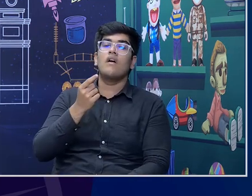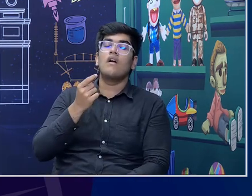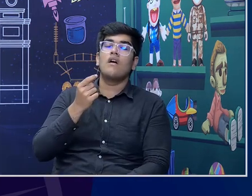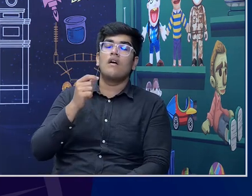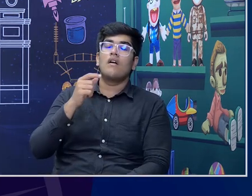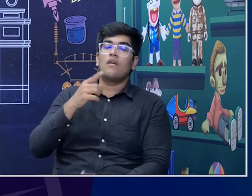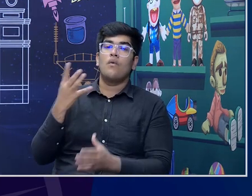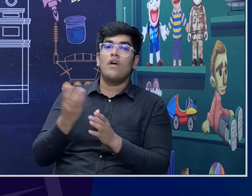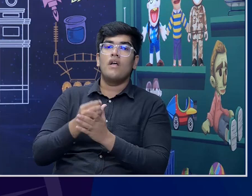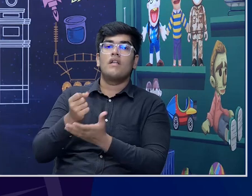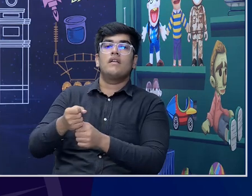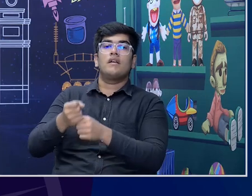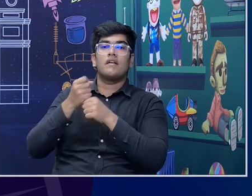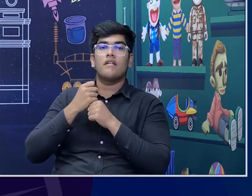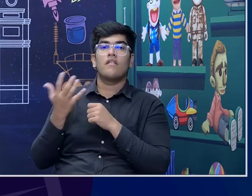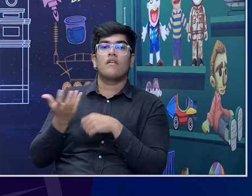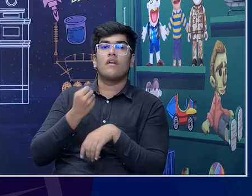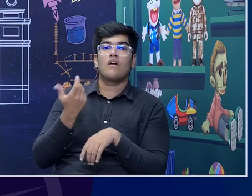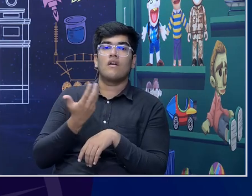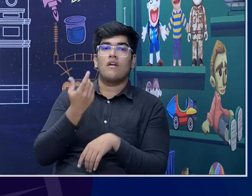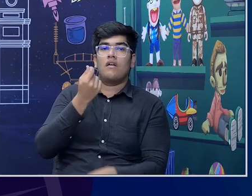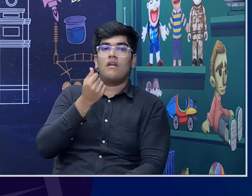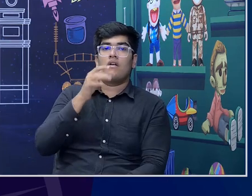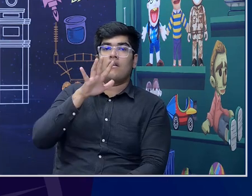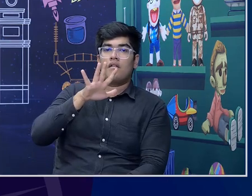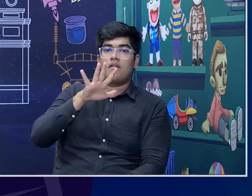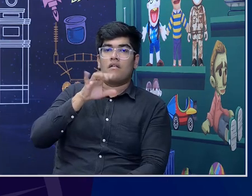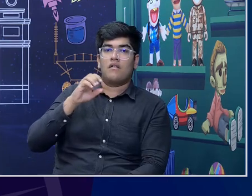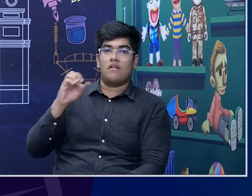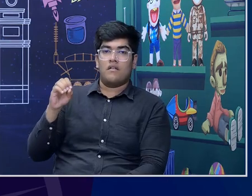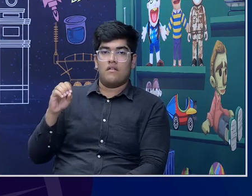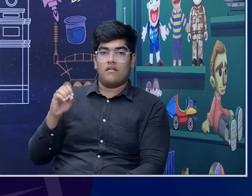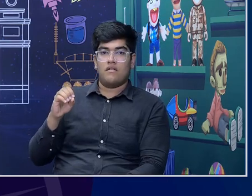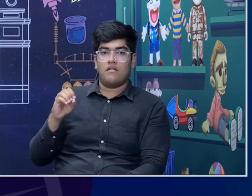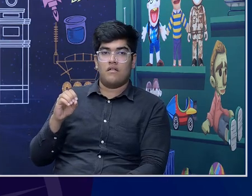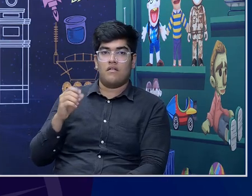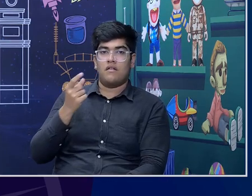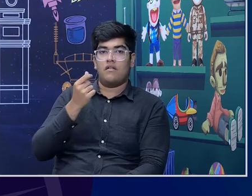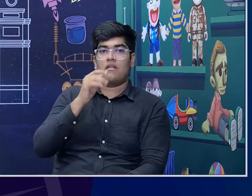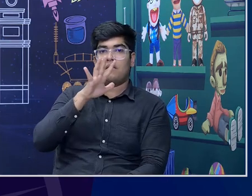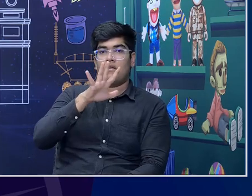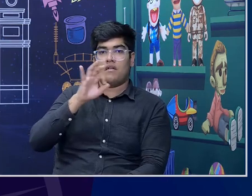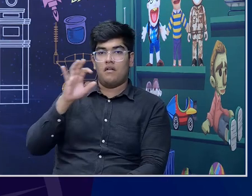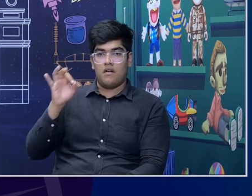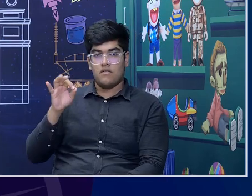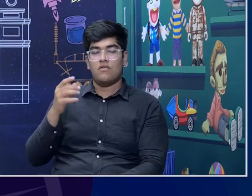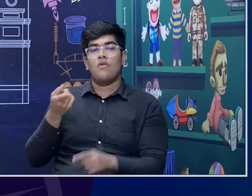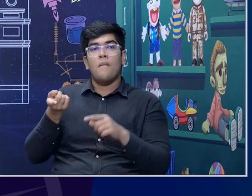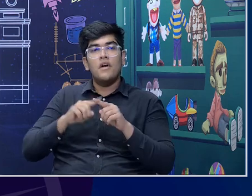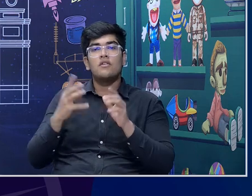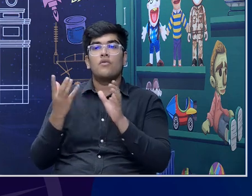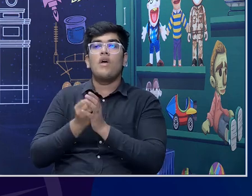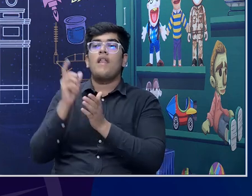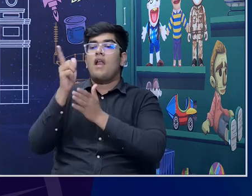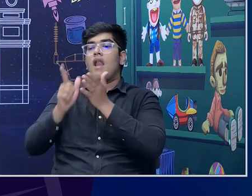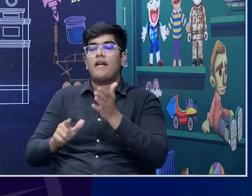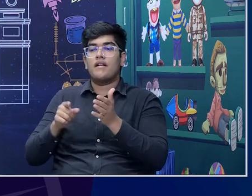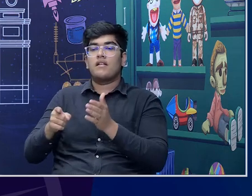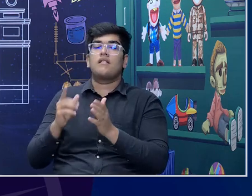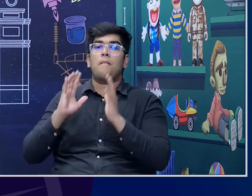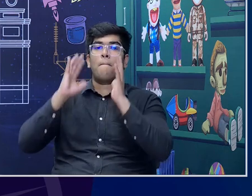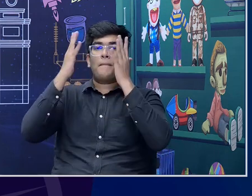उनको मिला 500 रुपे, और साथ में एक प्रशस्ती पत्र, तो बचो लेकिन